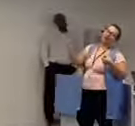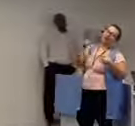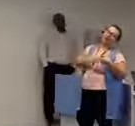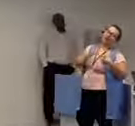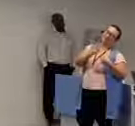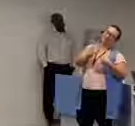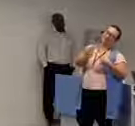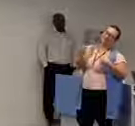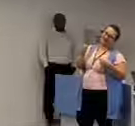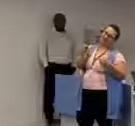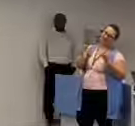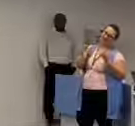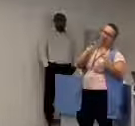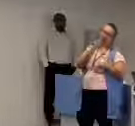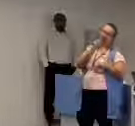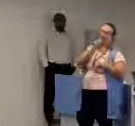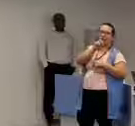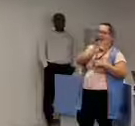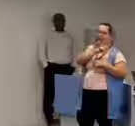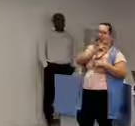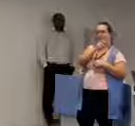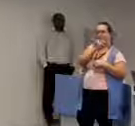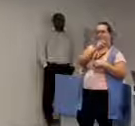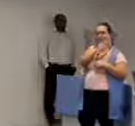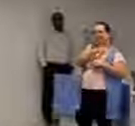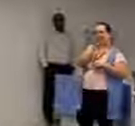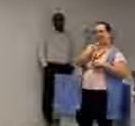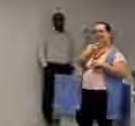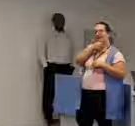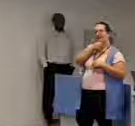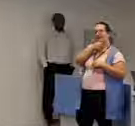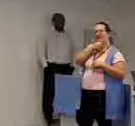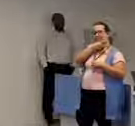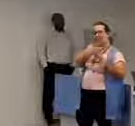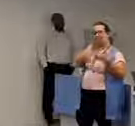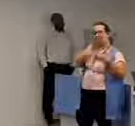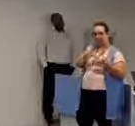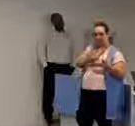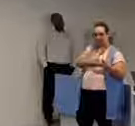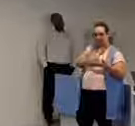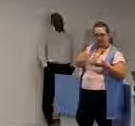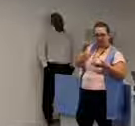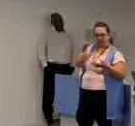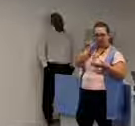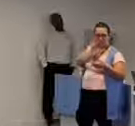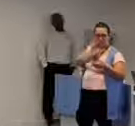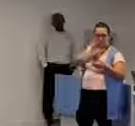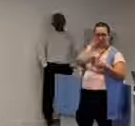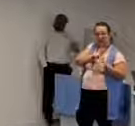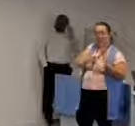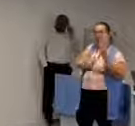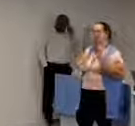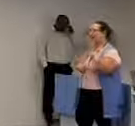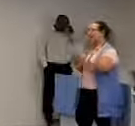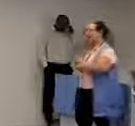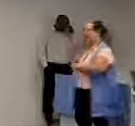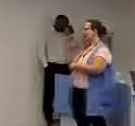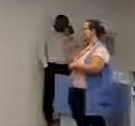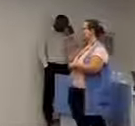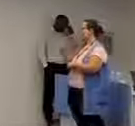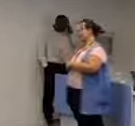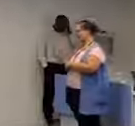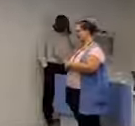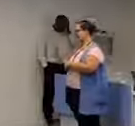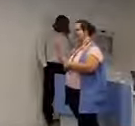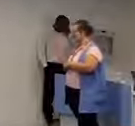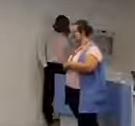nossos avós, na família do meu pai, dos seus avós, né? Eles tinham essa ideia. Quando surgiu isso aqui, e ele poderia ir lá e